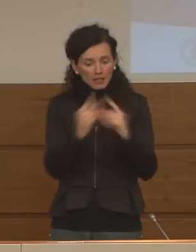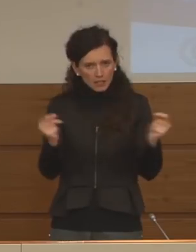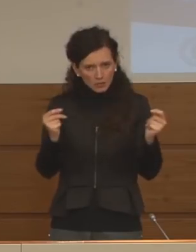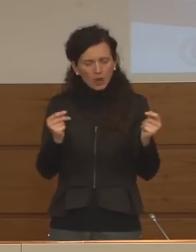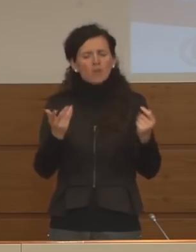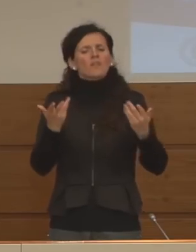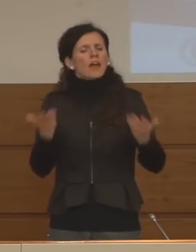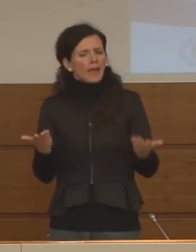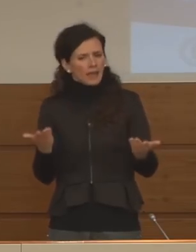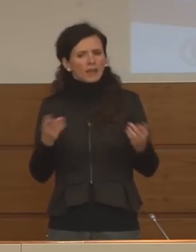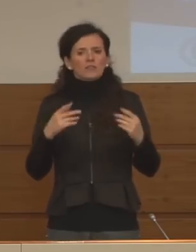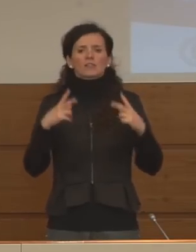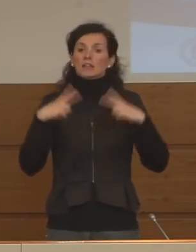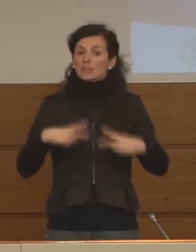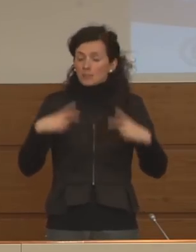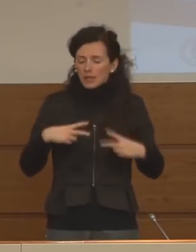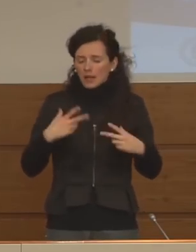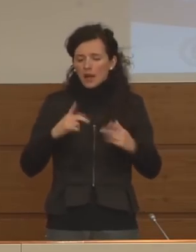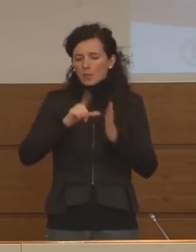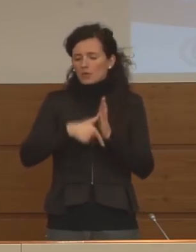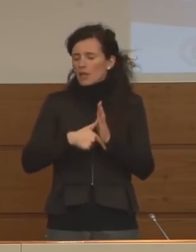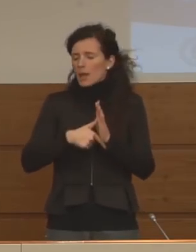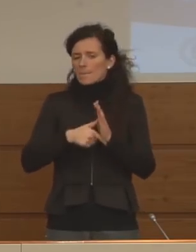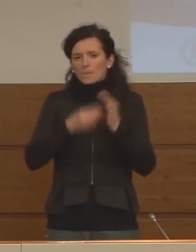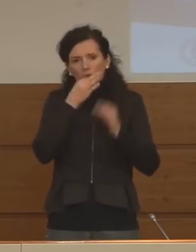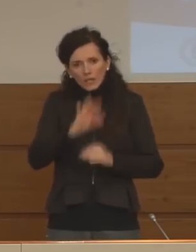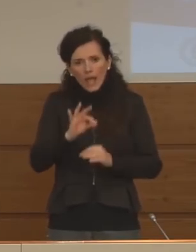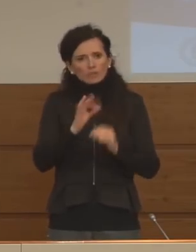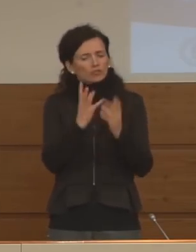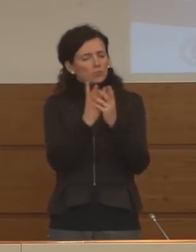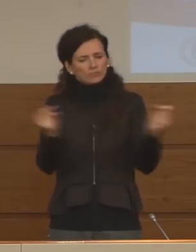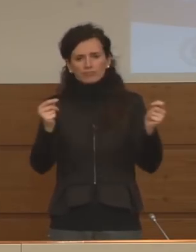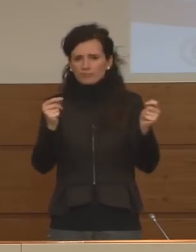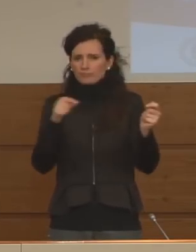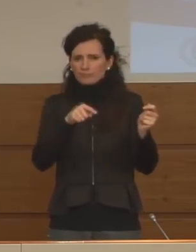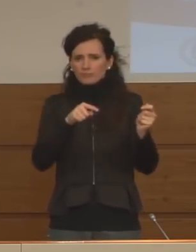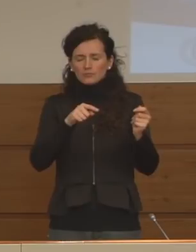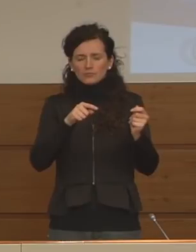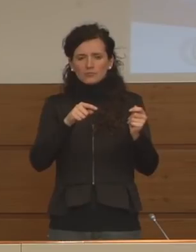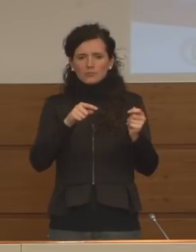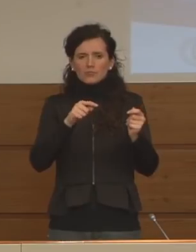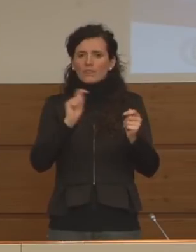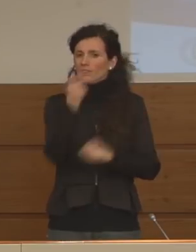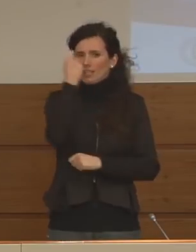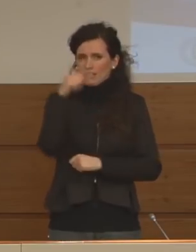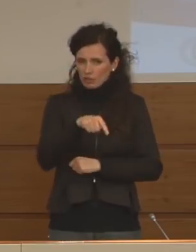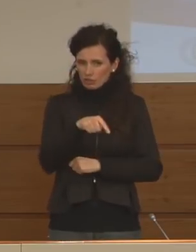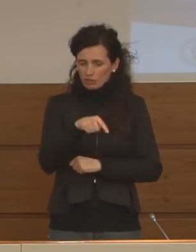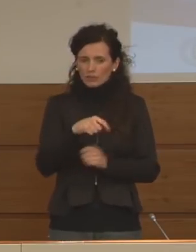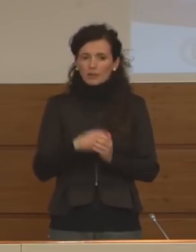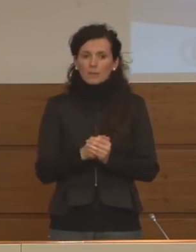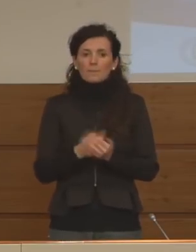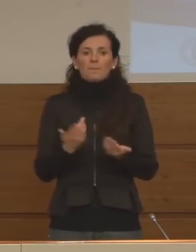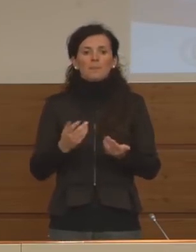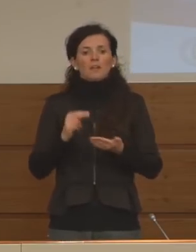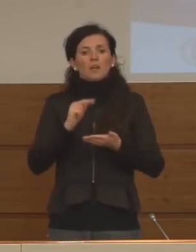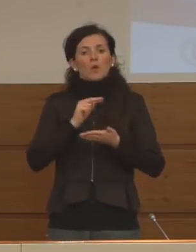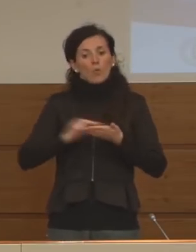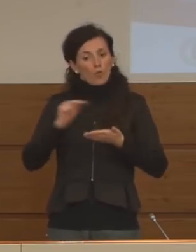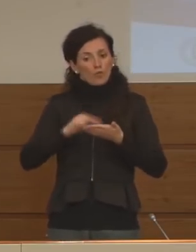auspicabilmente a sconfiggerla la protezione civile e gli uffici del commissario